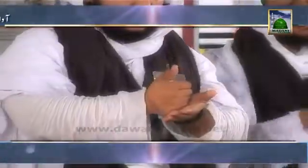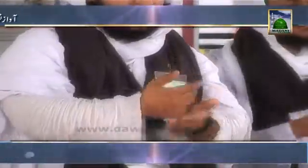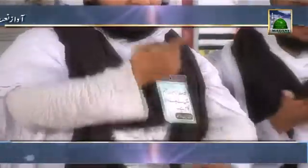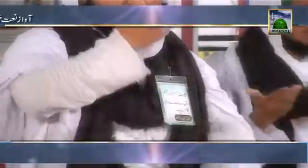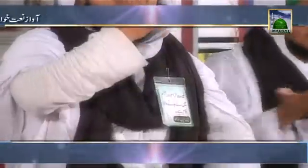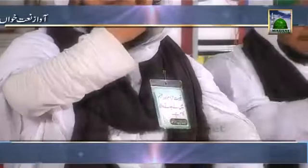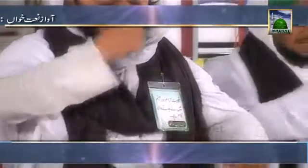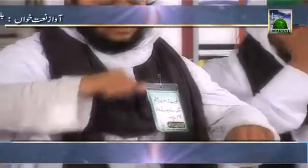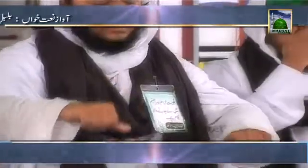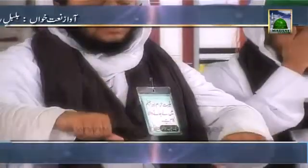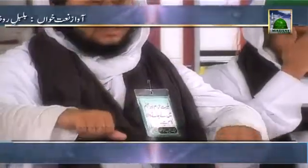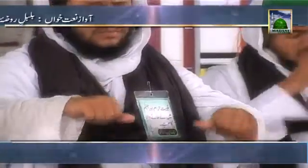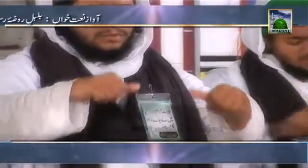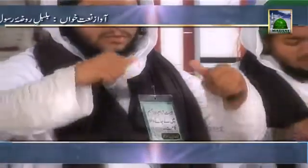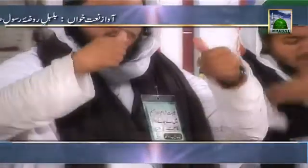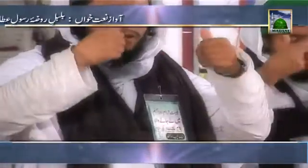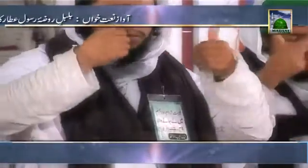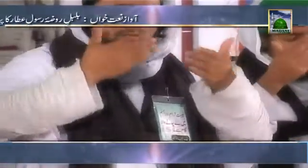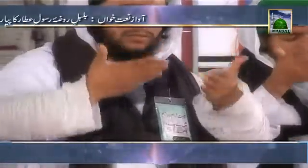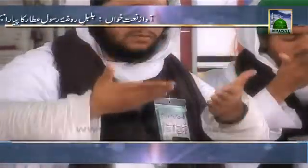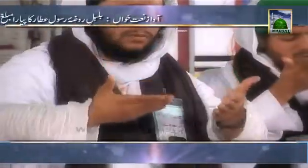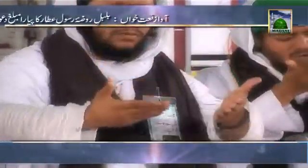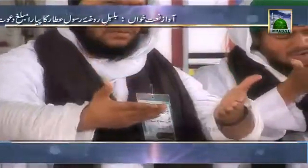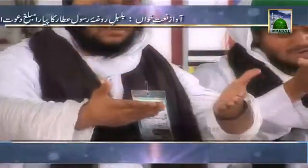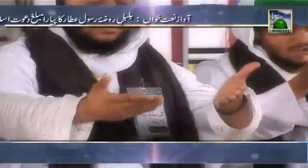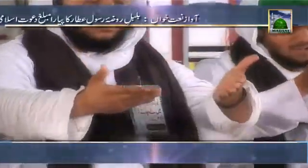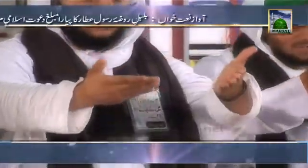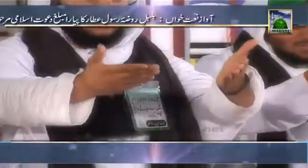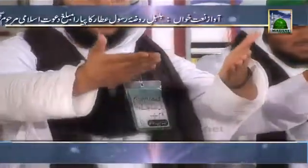جن کا ستارہ چمکا ان کو